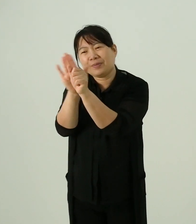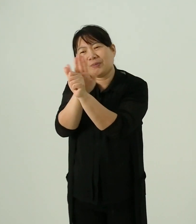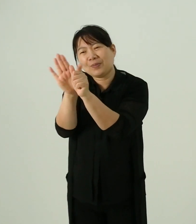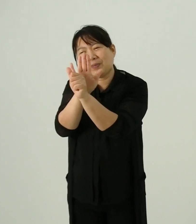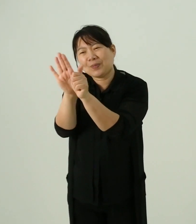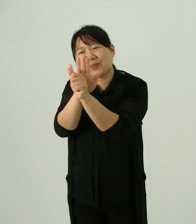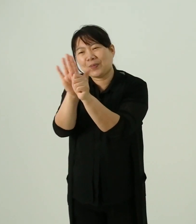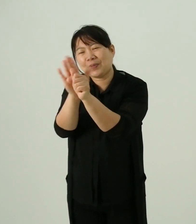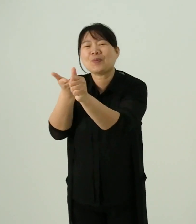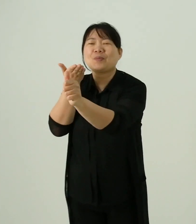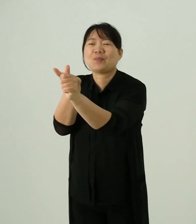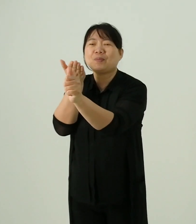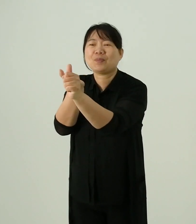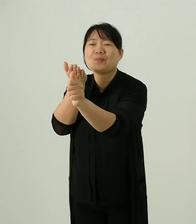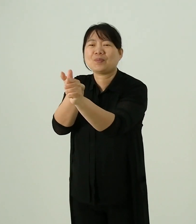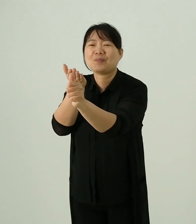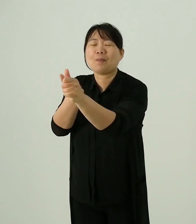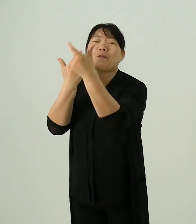준비를 하시는데,